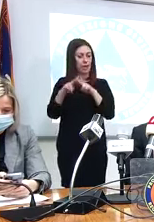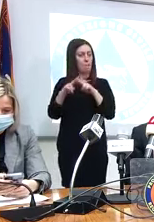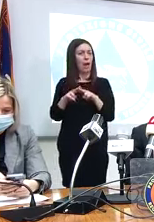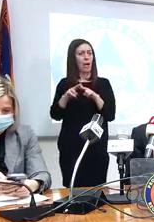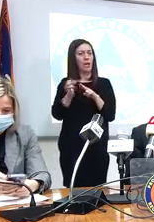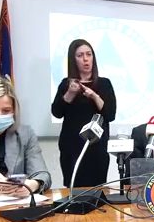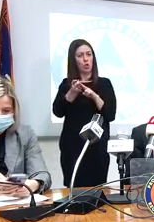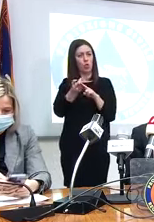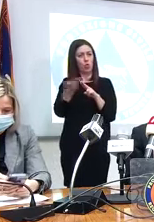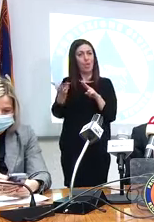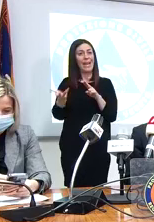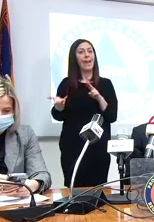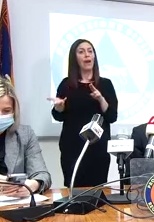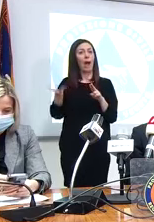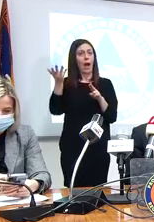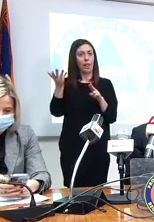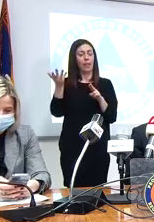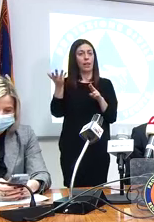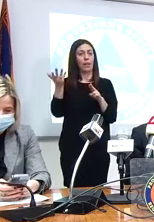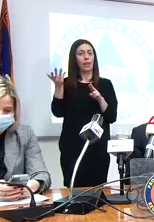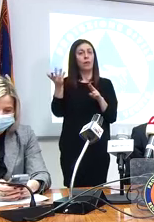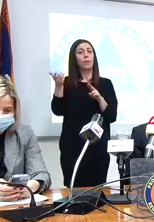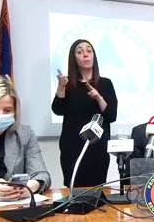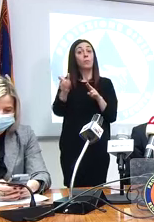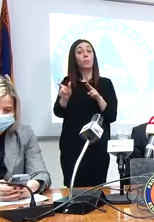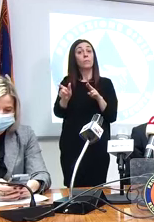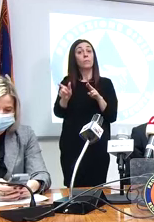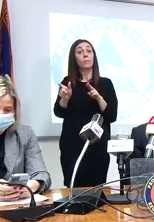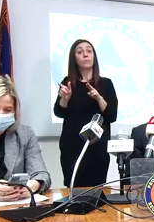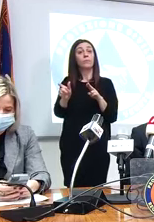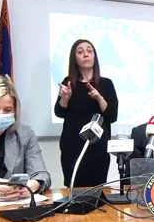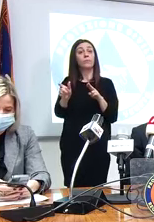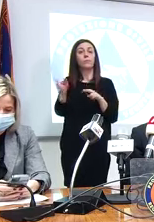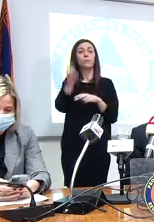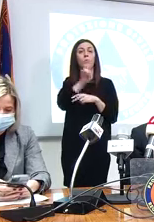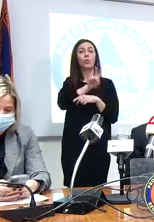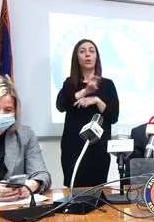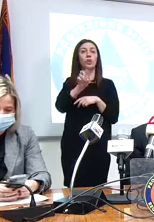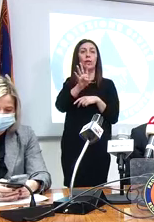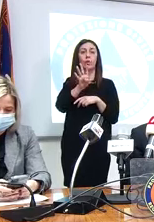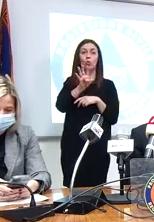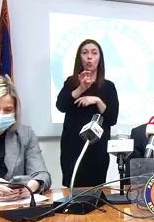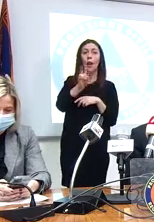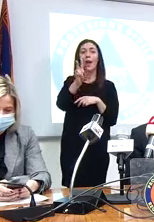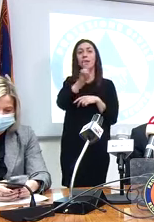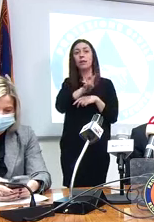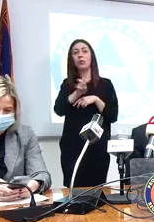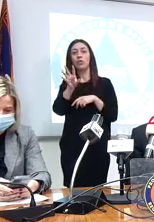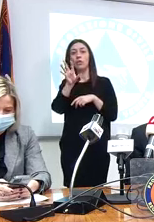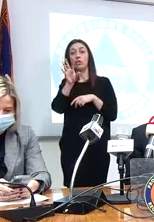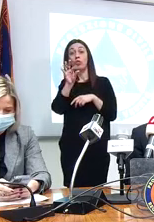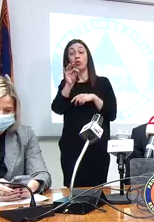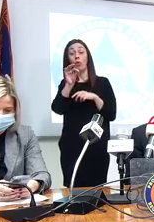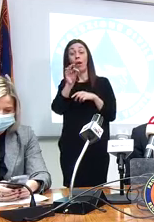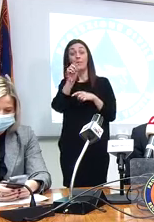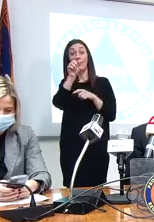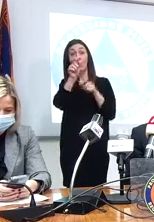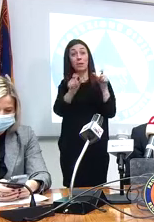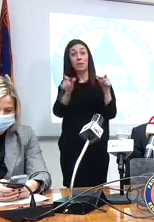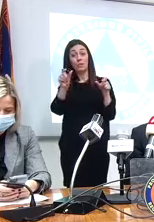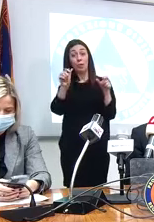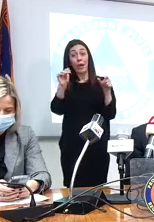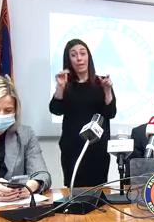la manterremo potenziata, perché la diluizione dei 240-250 casi non è che definiremo